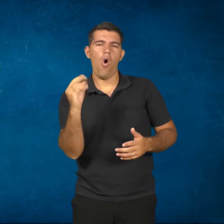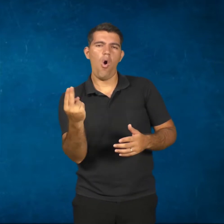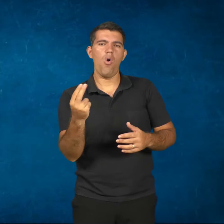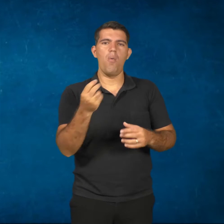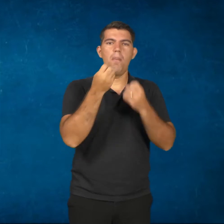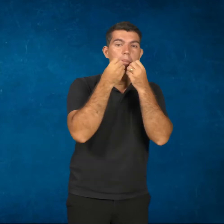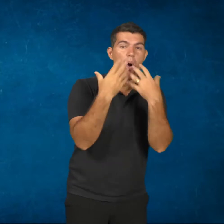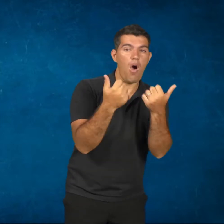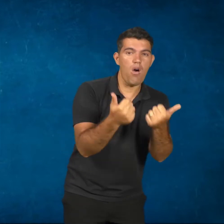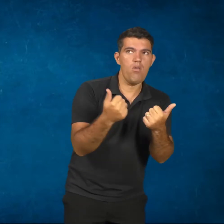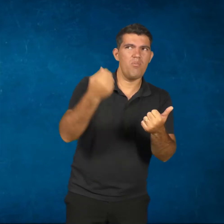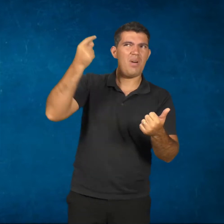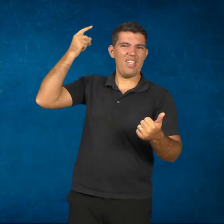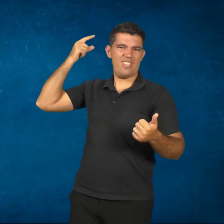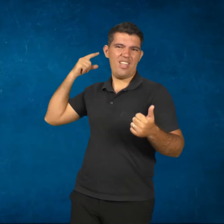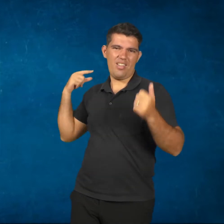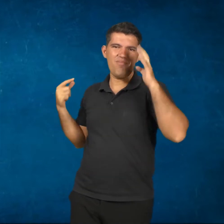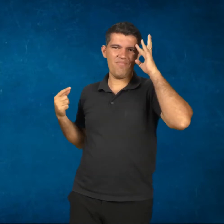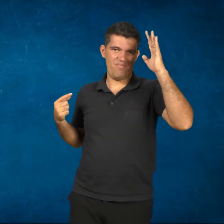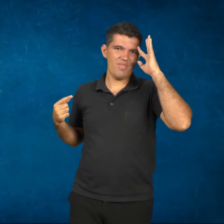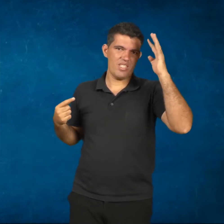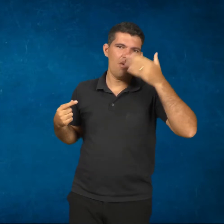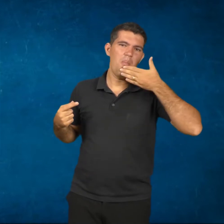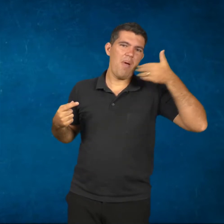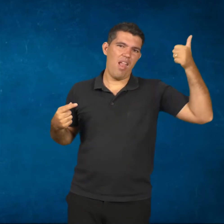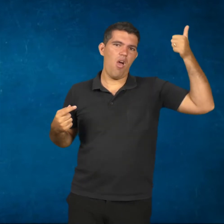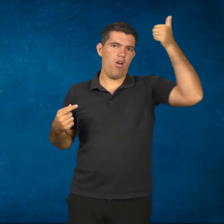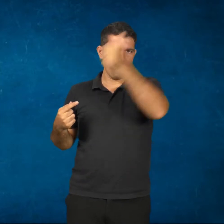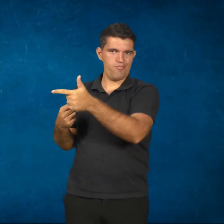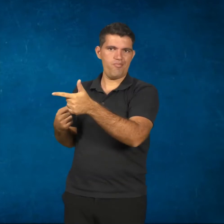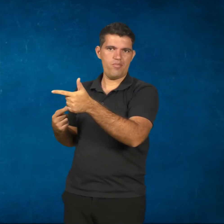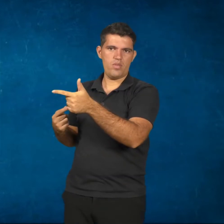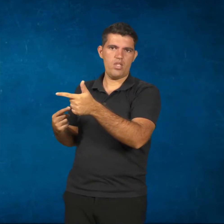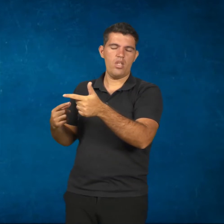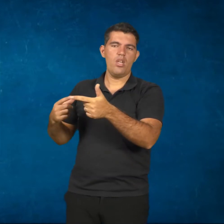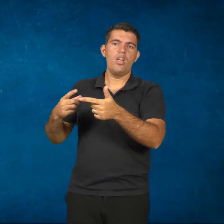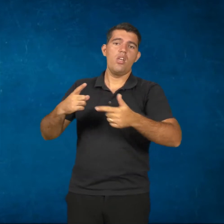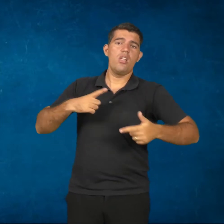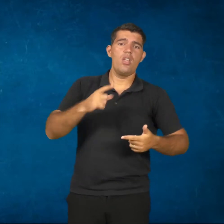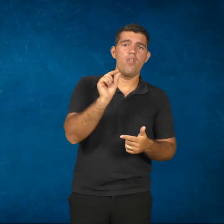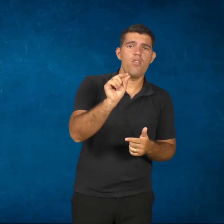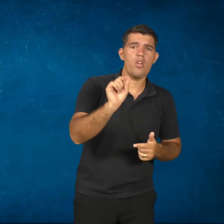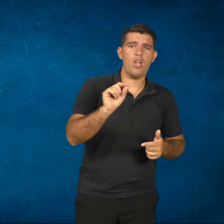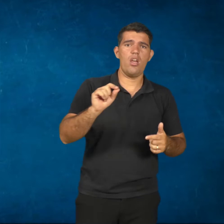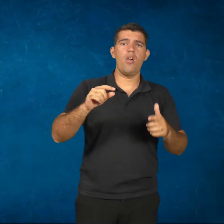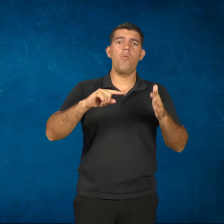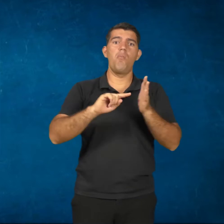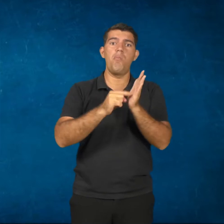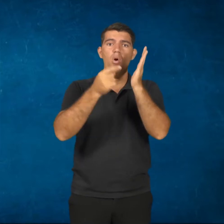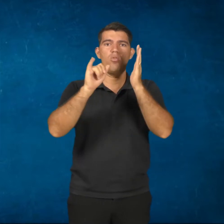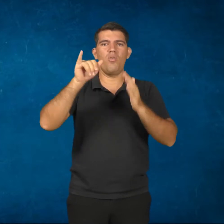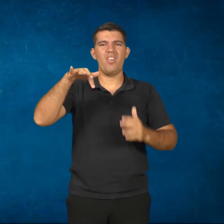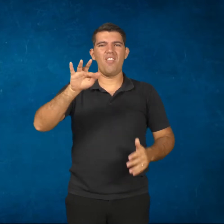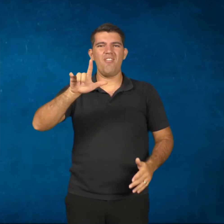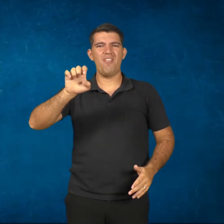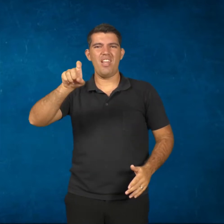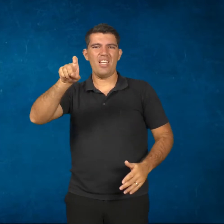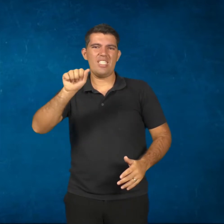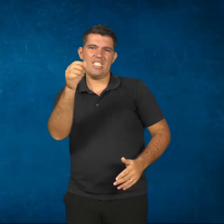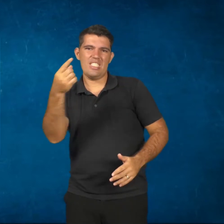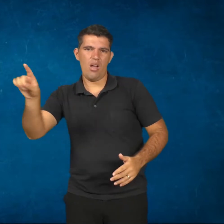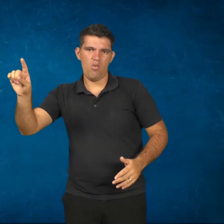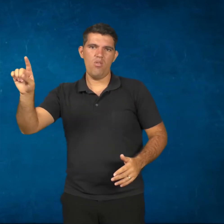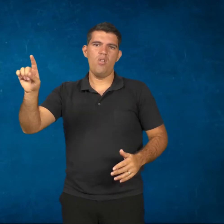feita anteriormente. Eu acho que há um ponto de inflexão, houve um ponto de inflexão, né, porque houve uma